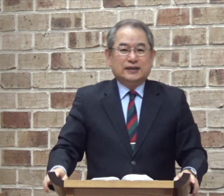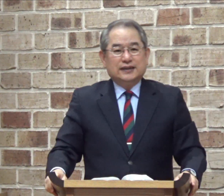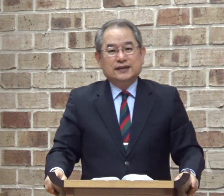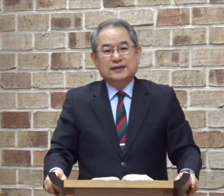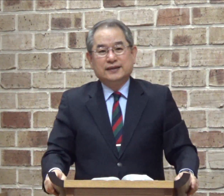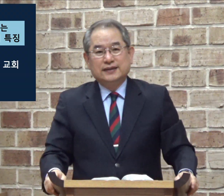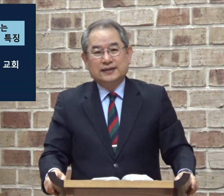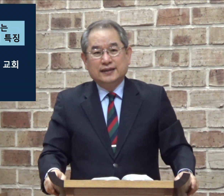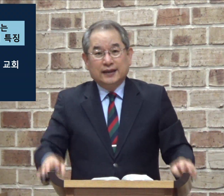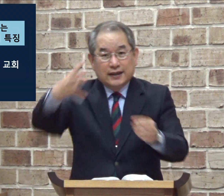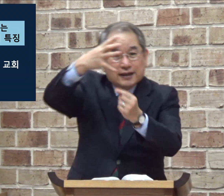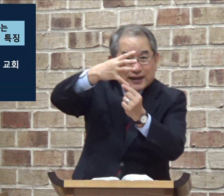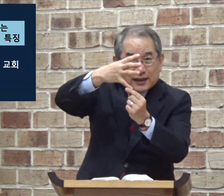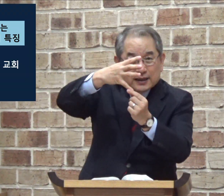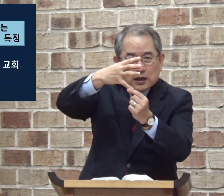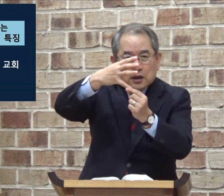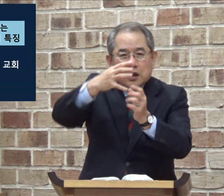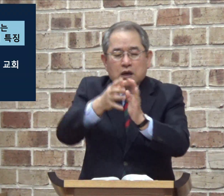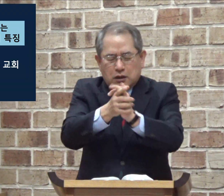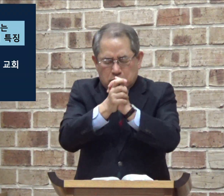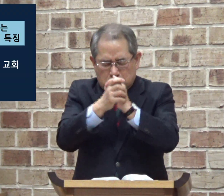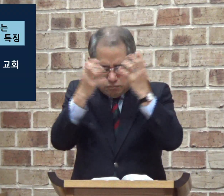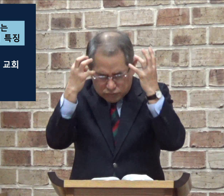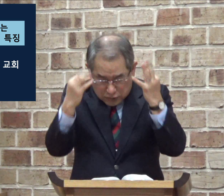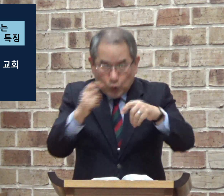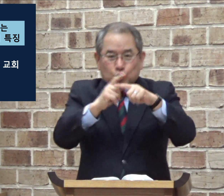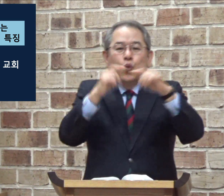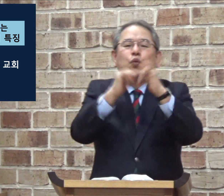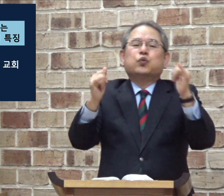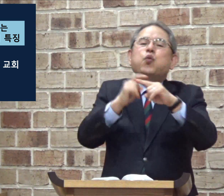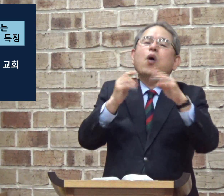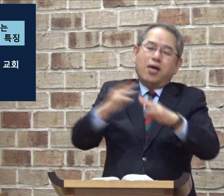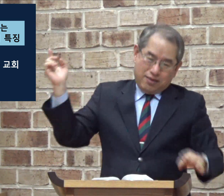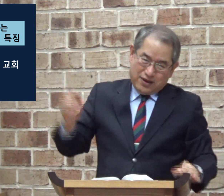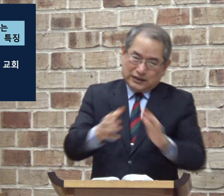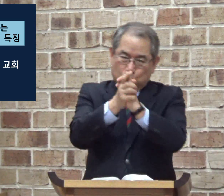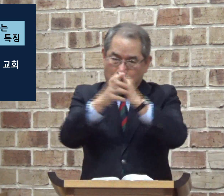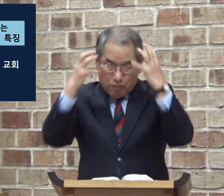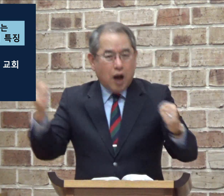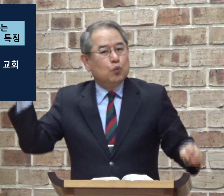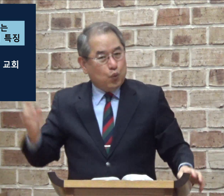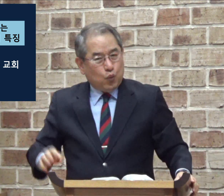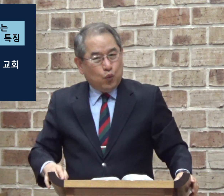그리고 기도를 많이 하는 교회였습니다.